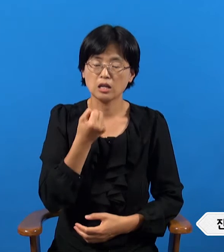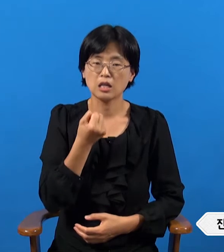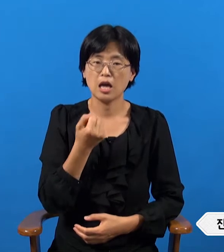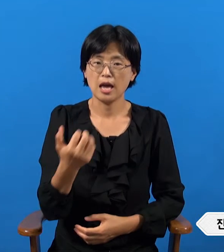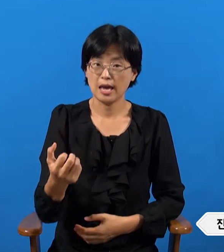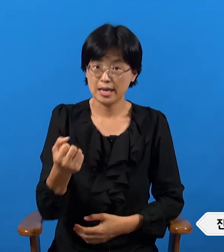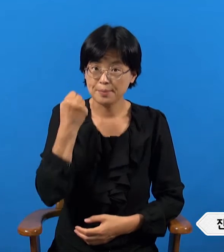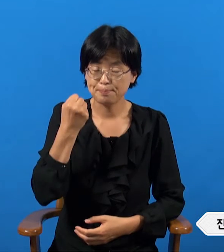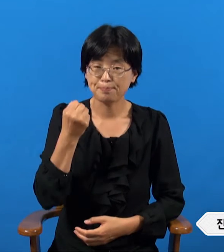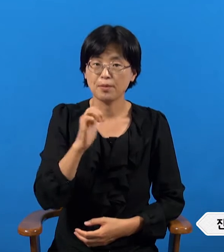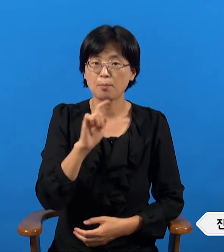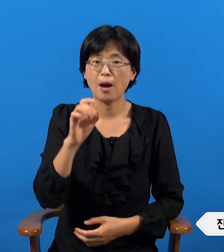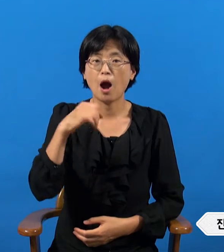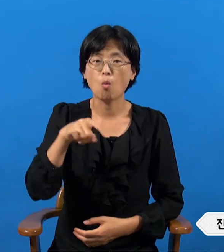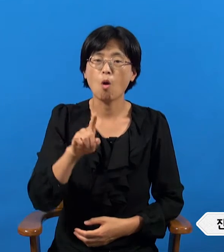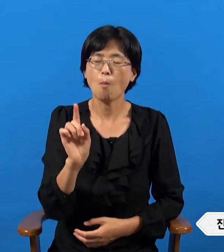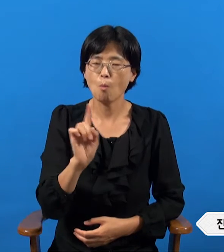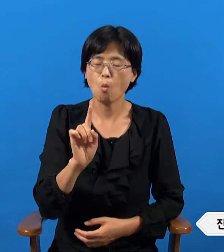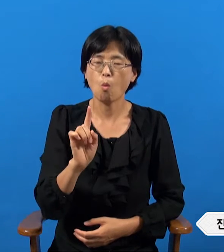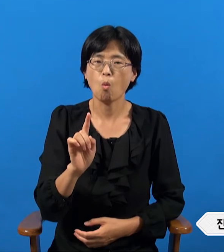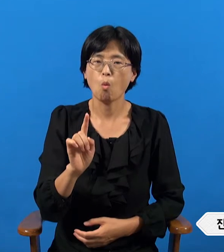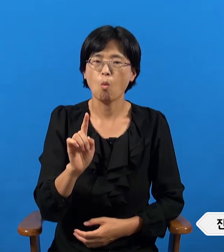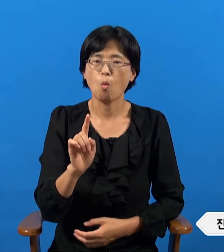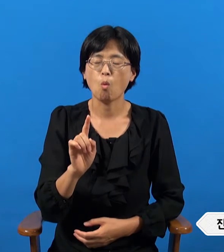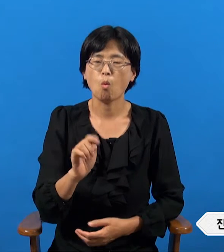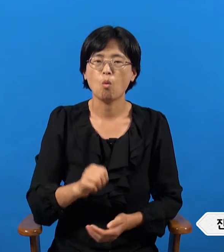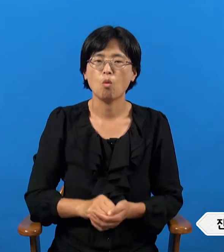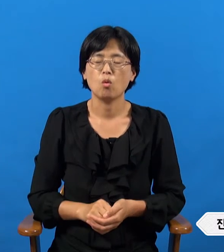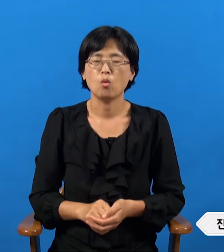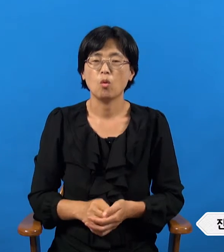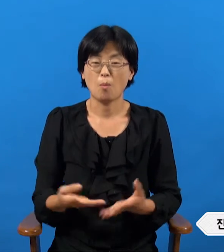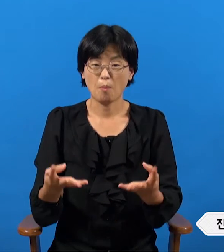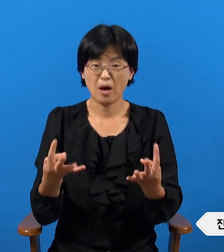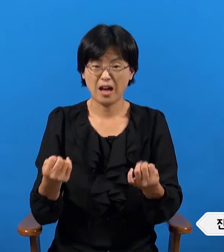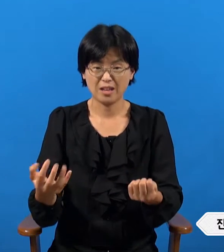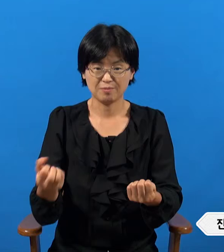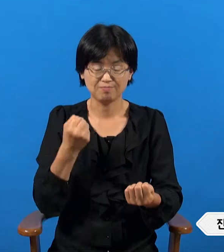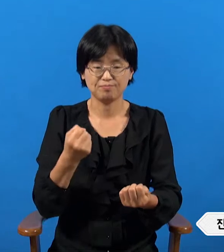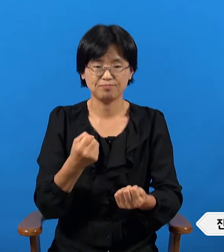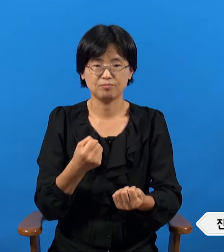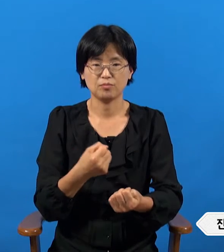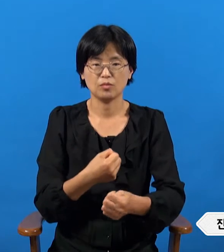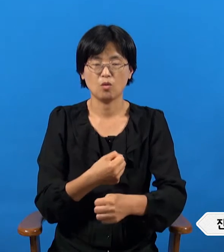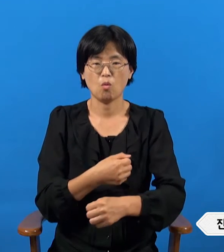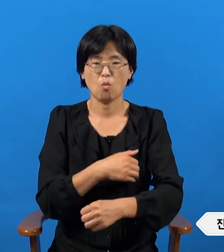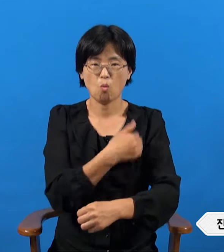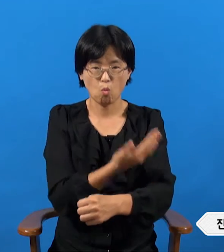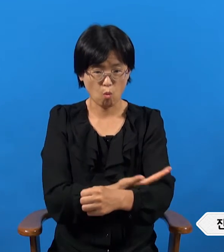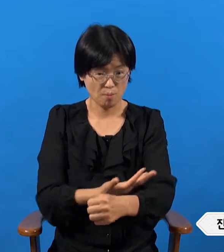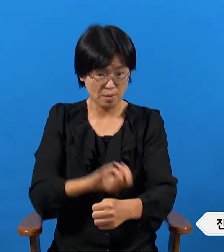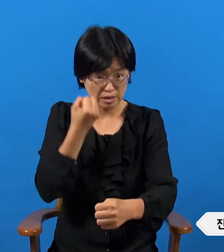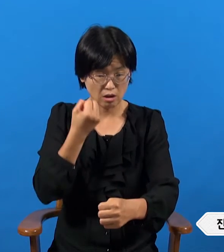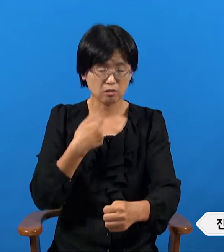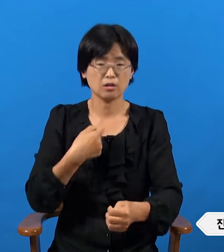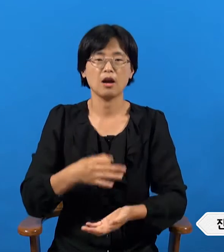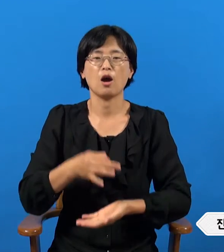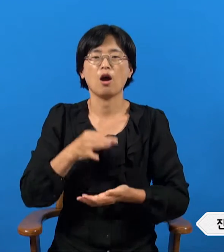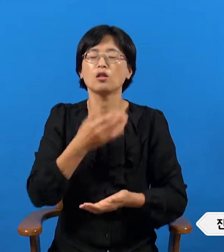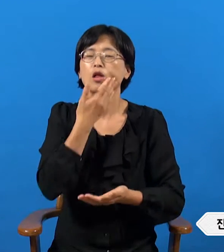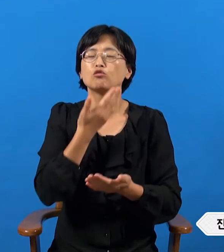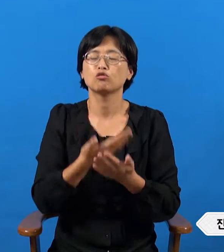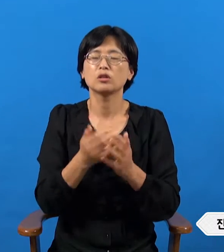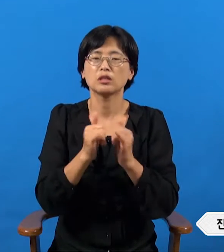가지고 있는가, 내가 어떤 힘을 가지고 있는가. 내가 힘이 많을수록 나는 중요한 사람입니다. 나는